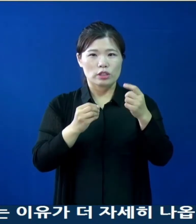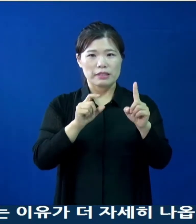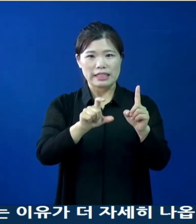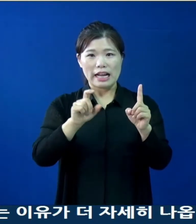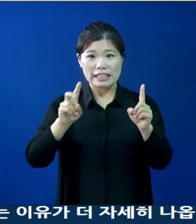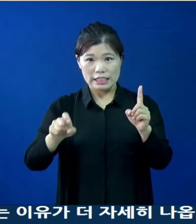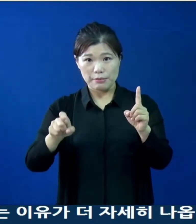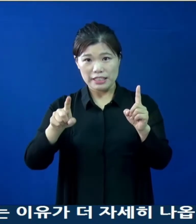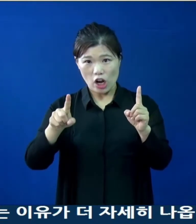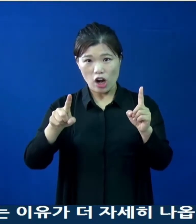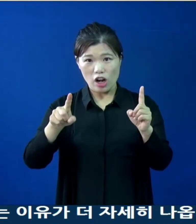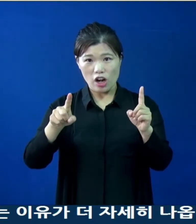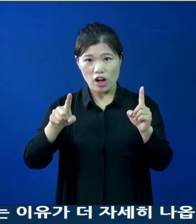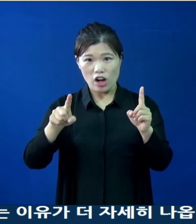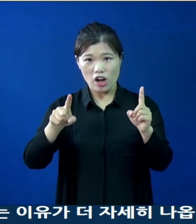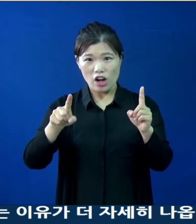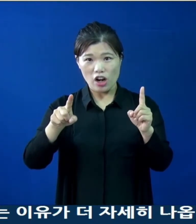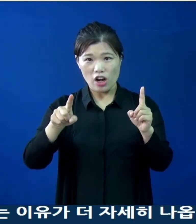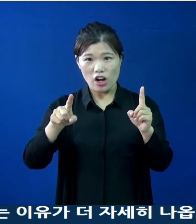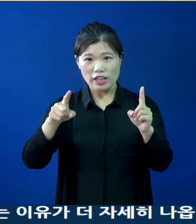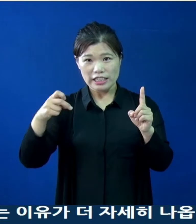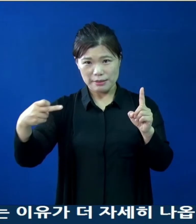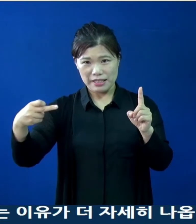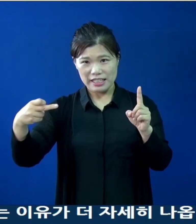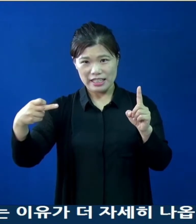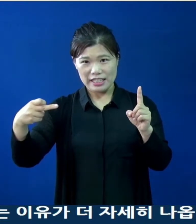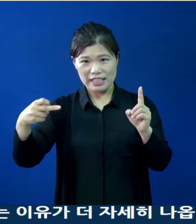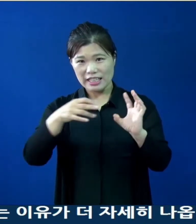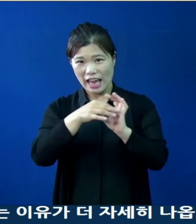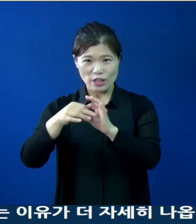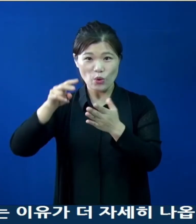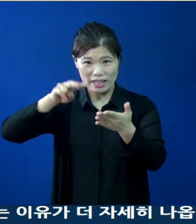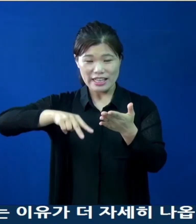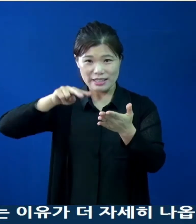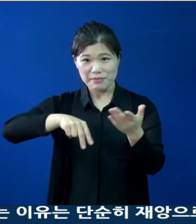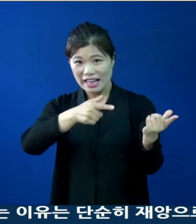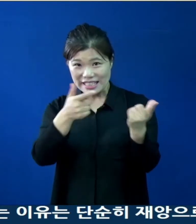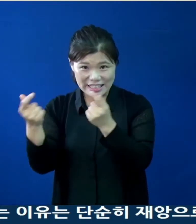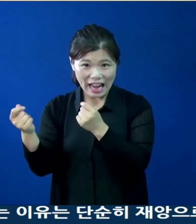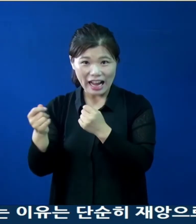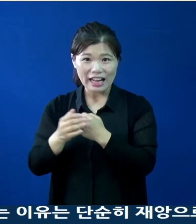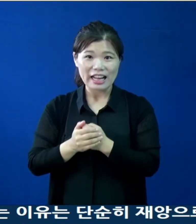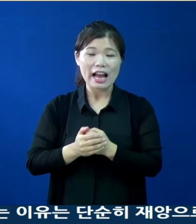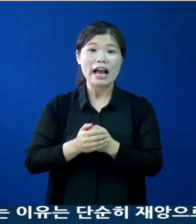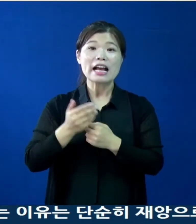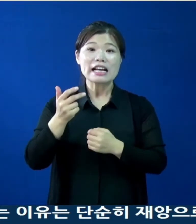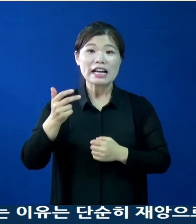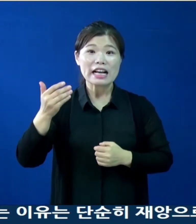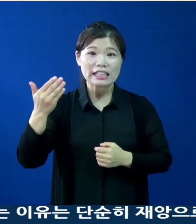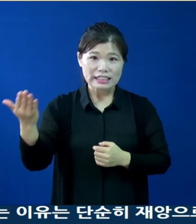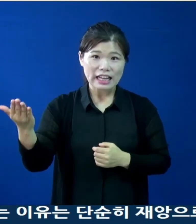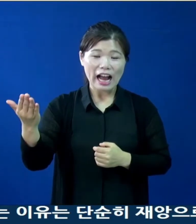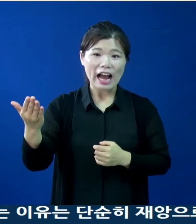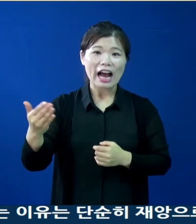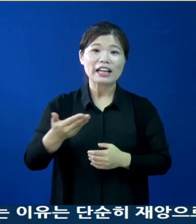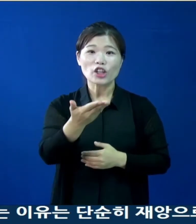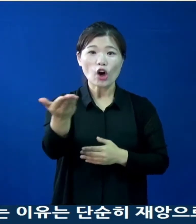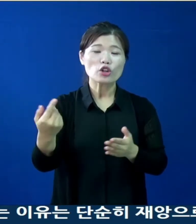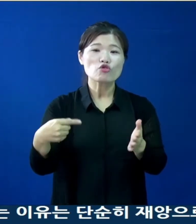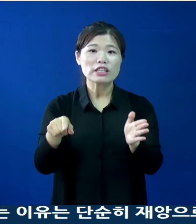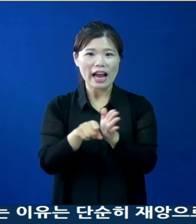한번 읽어보겠는데, 11절 12절 달아서 우리 같이 한번 읽으십시다. 시작. 그가 너를 위하여